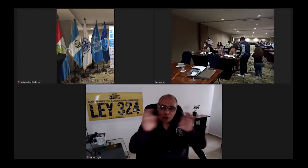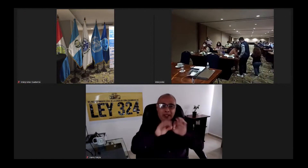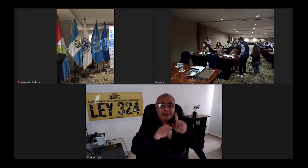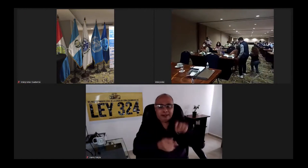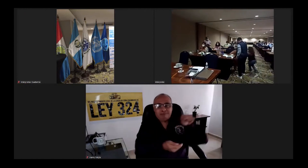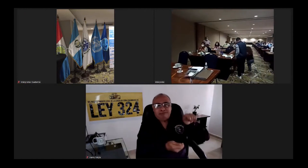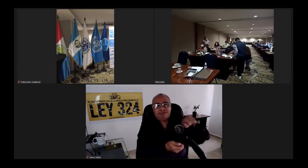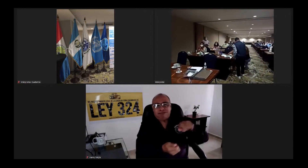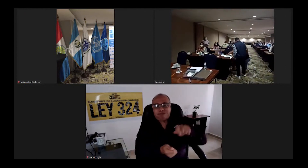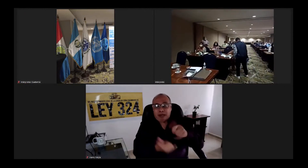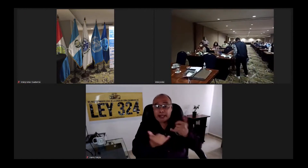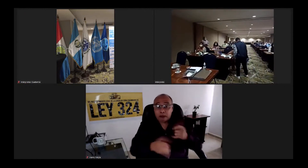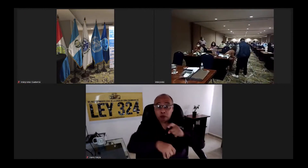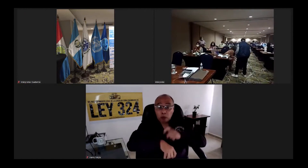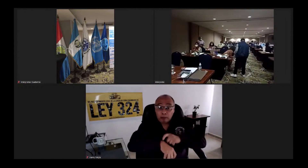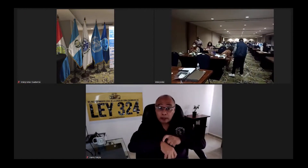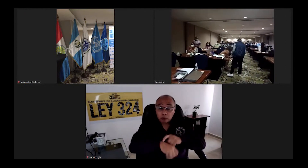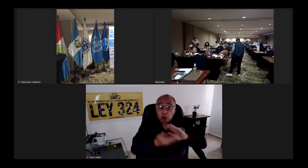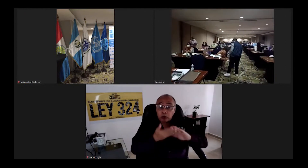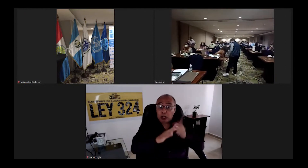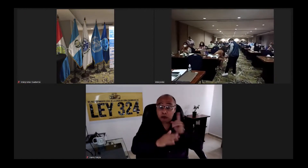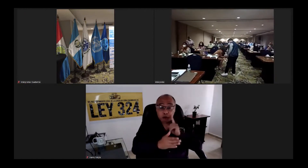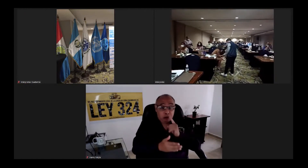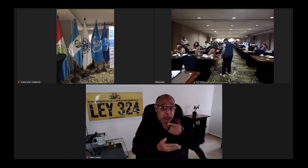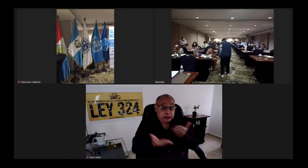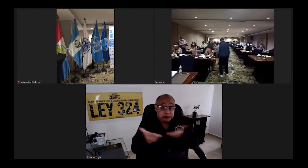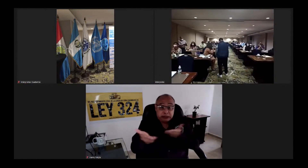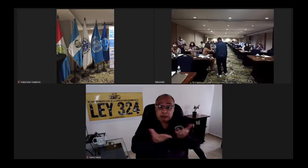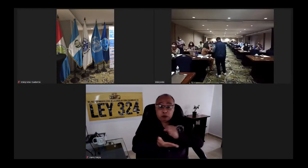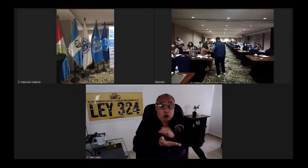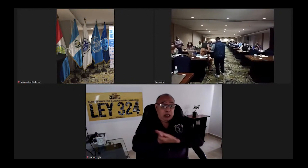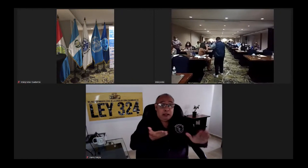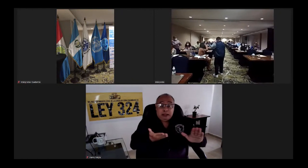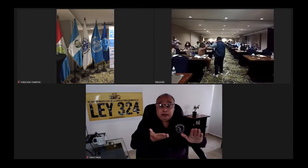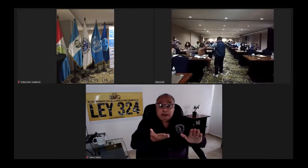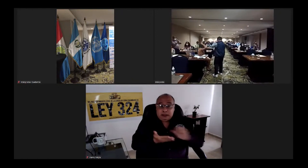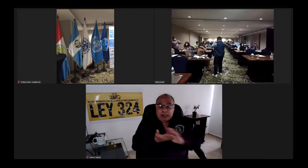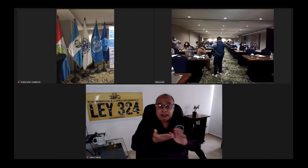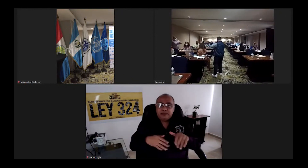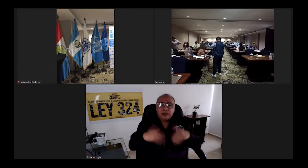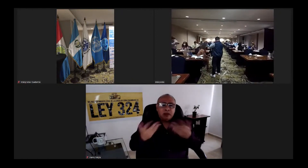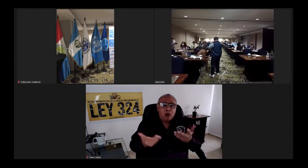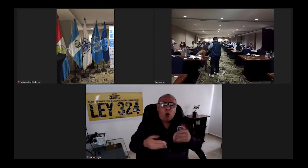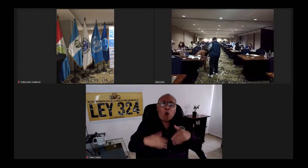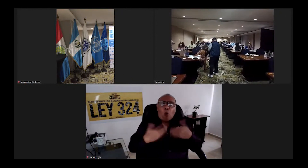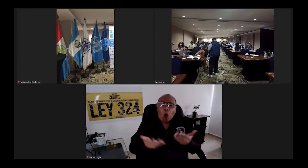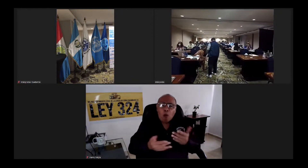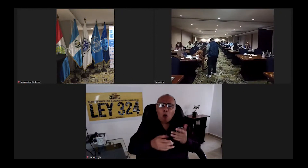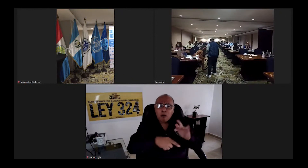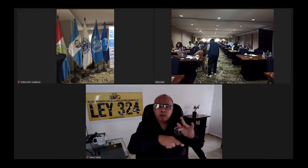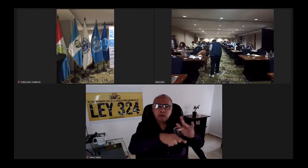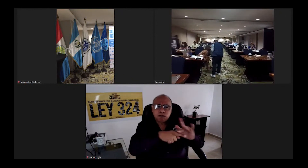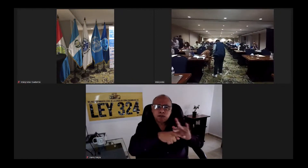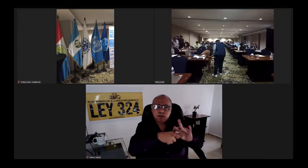cumpla. Lo más importante aquí es que exista este tipo de financiación. Actualmente, como mencionaba,